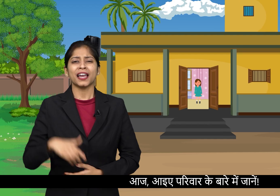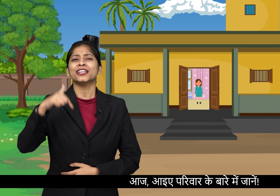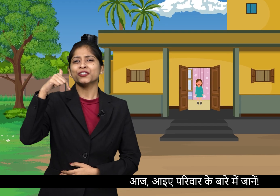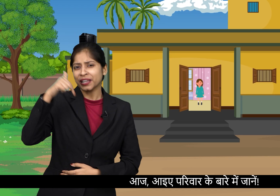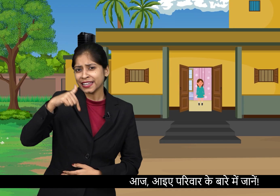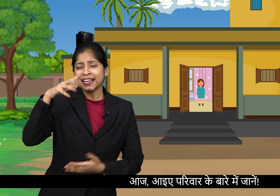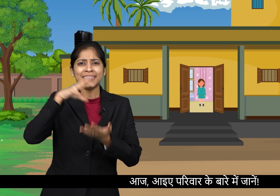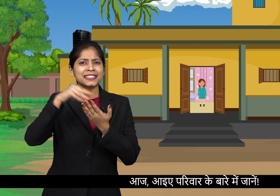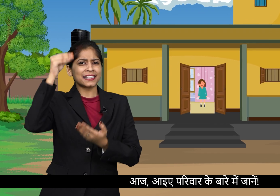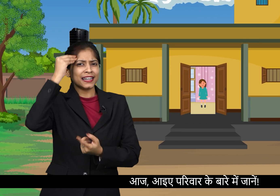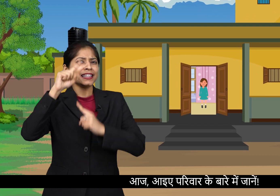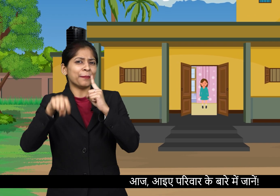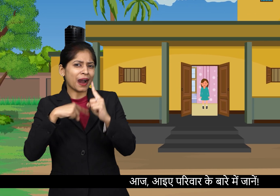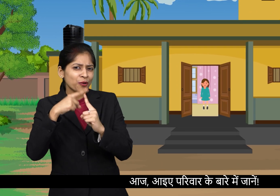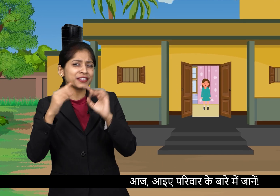आज आइए परिवार के बारे में जानें।